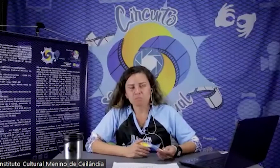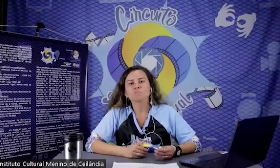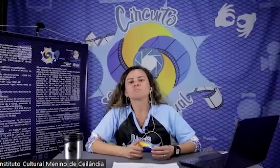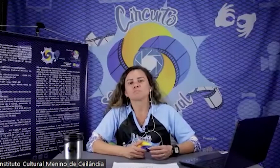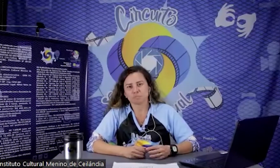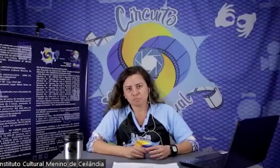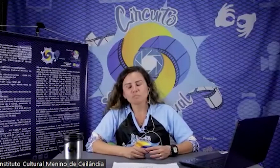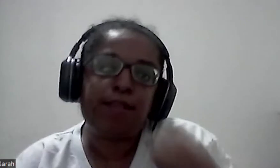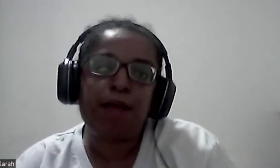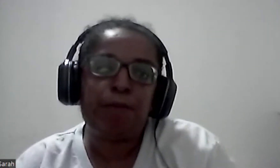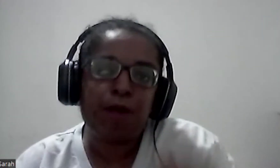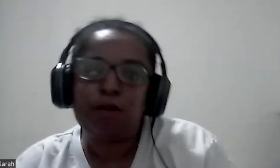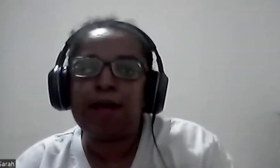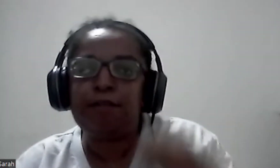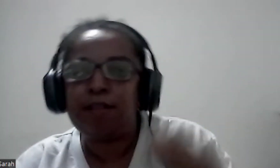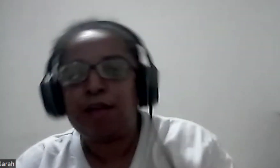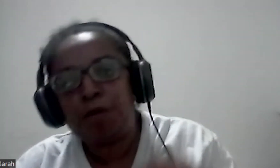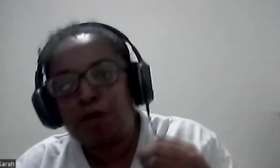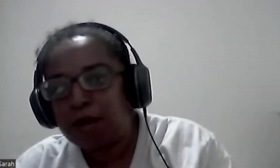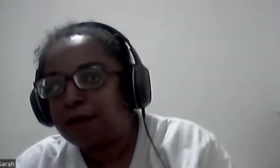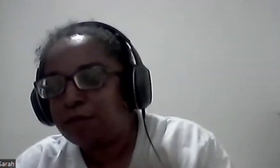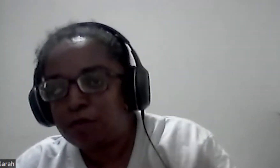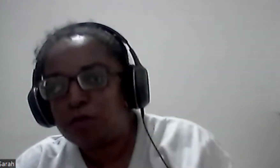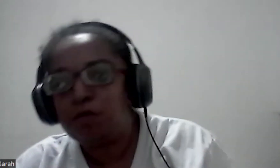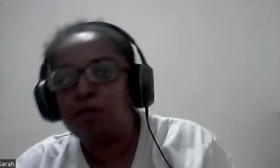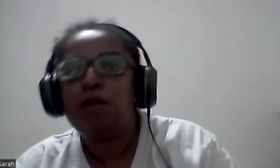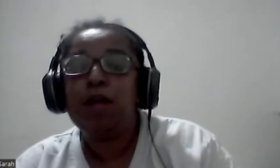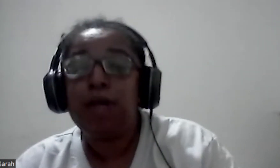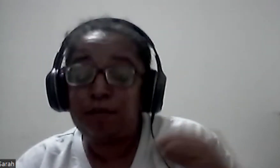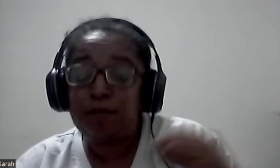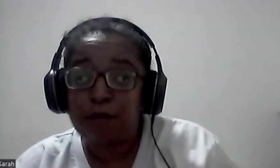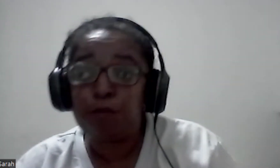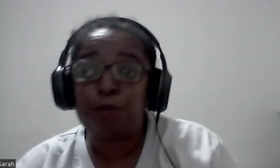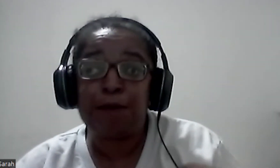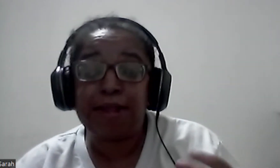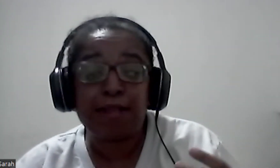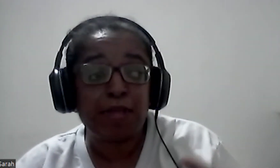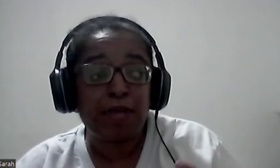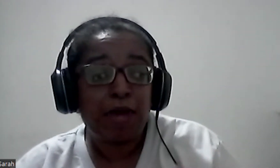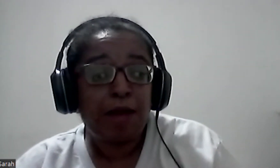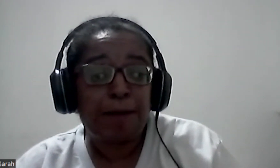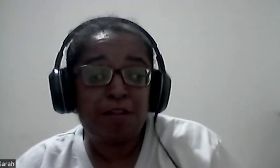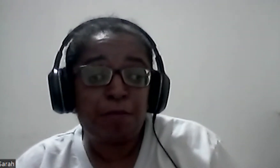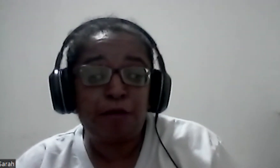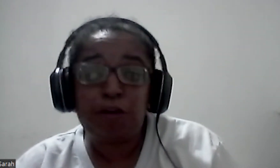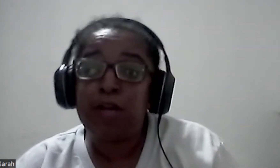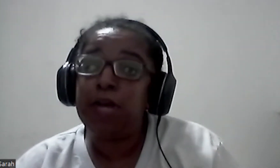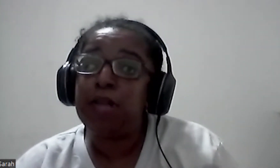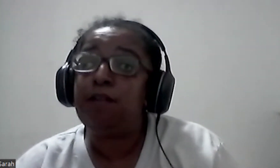que eu estava, sempre ajudava, sempre orientava o Sul. Eles ficavam Ótimo. mais assim, abismados que tinha esses